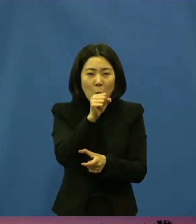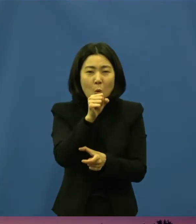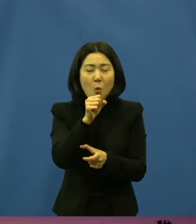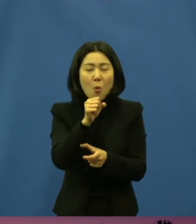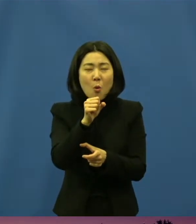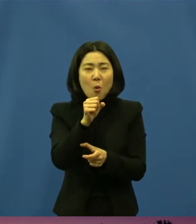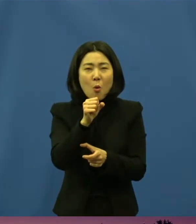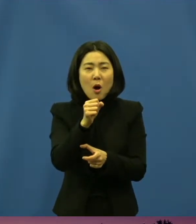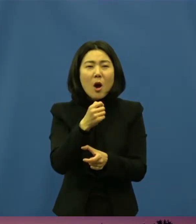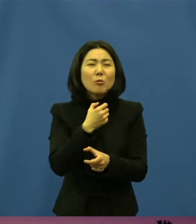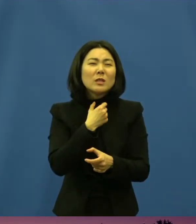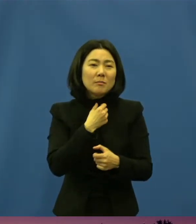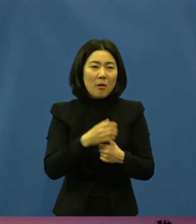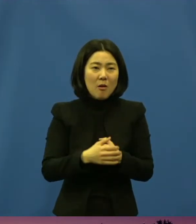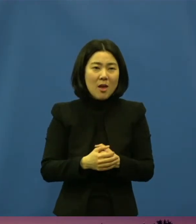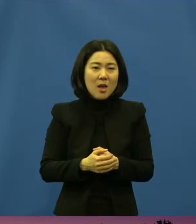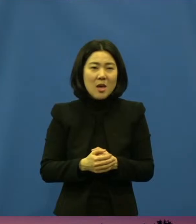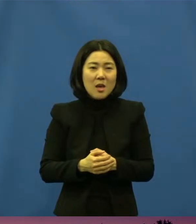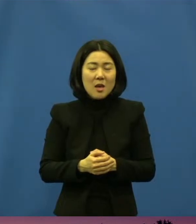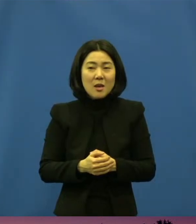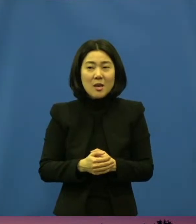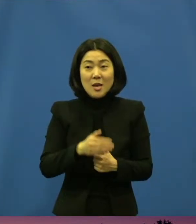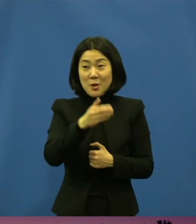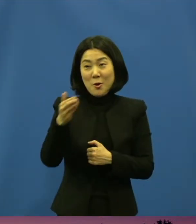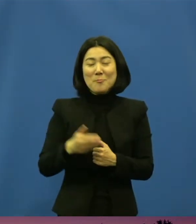여러분, 우리 한국 사람처럼 비교를 많이 하는